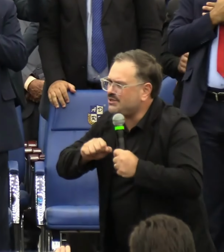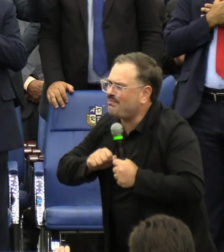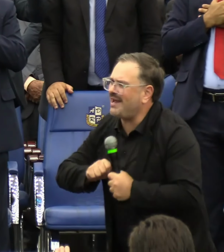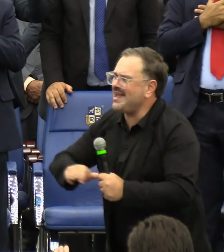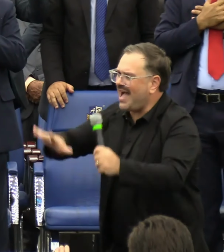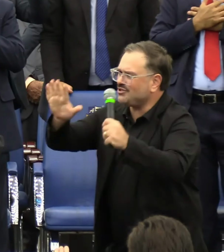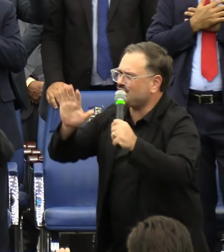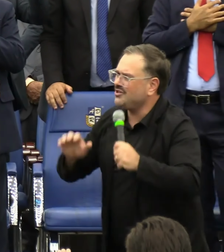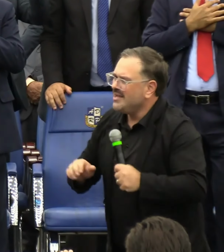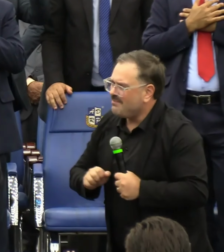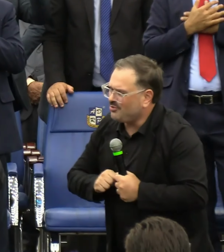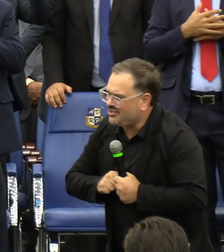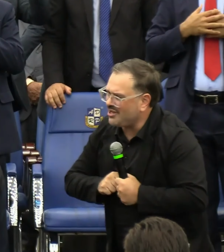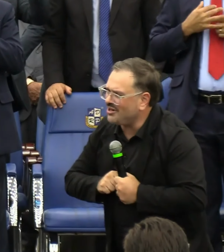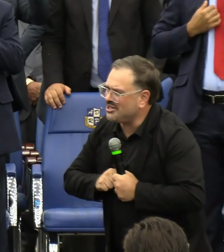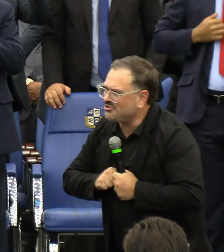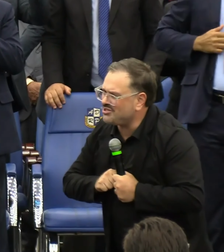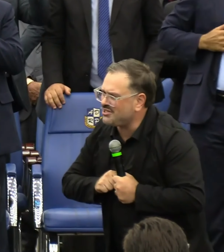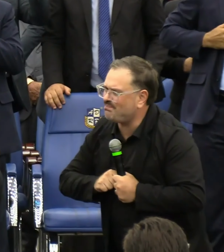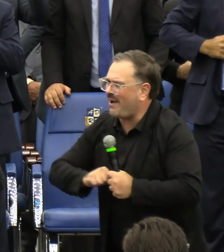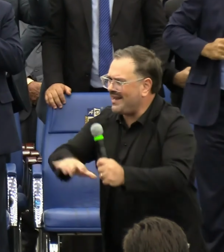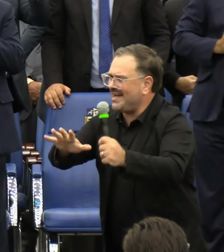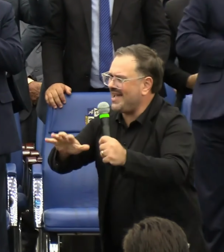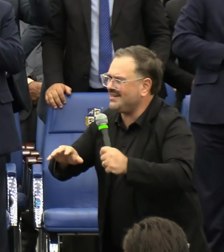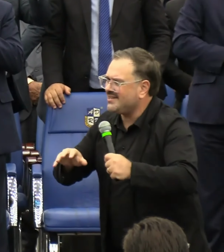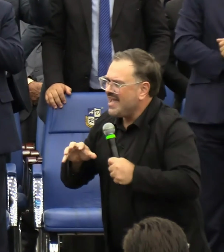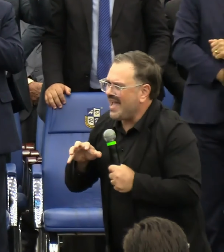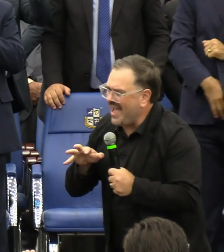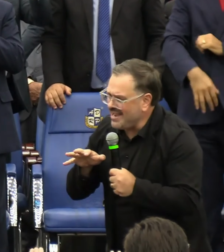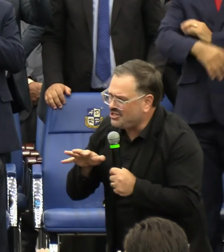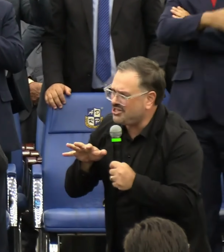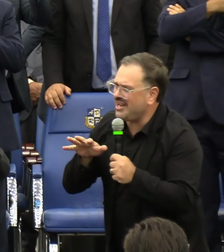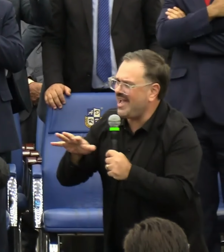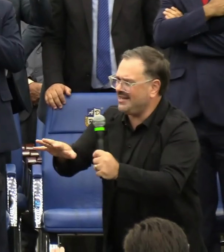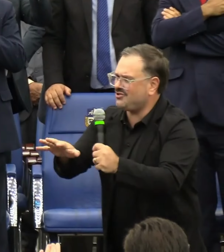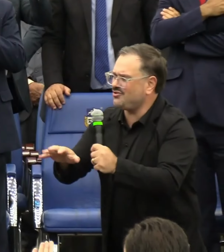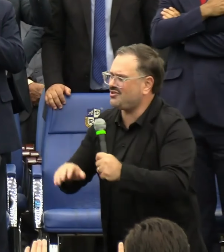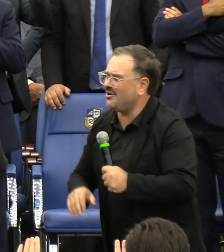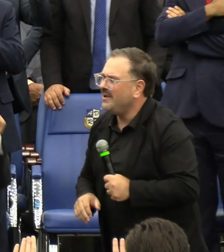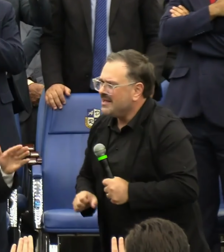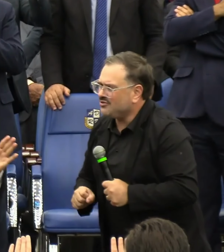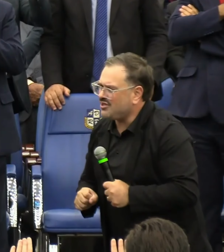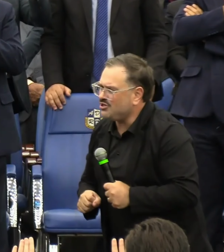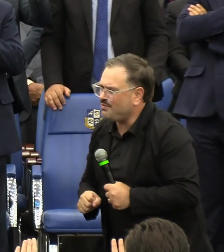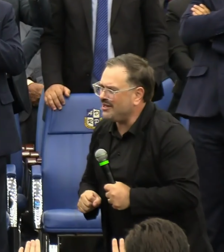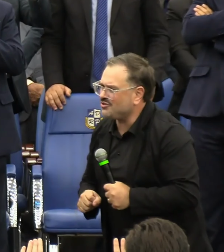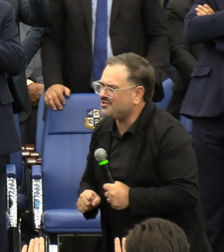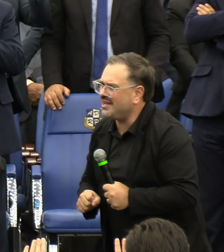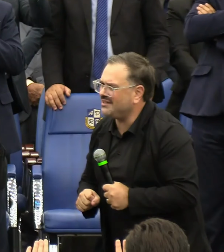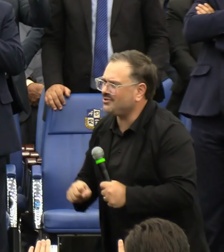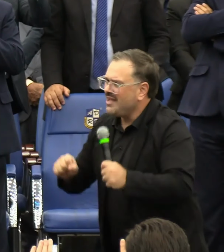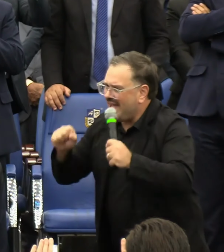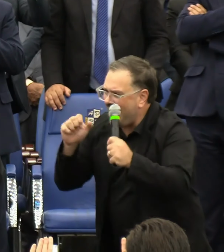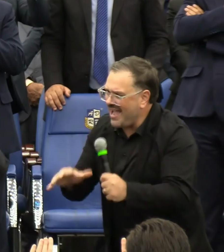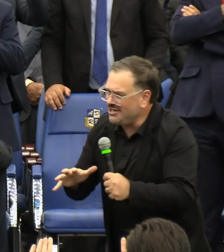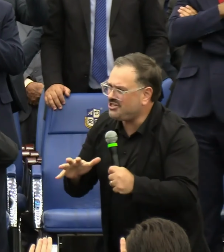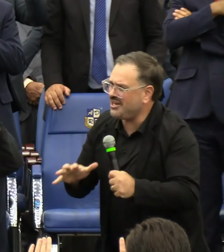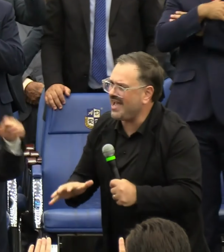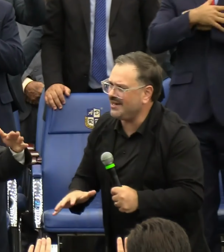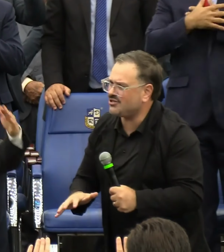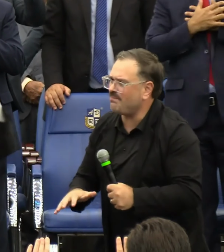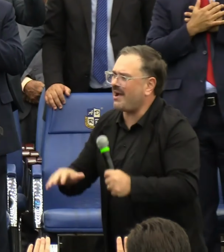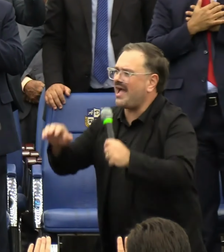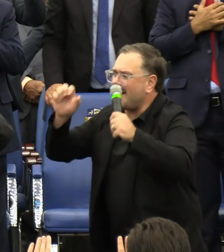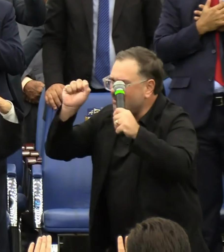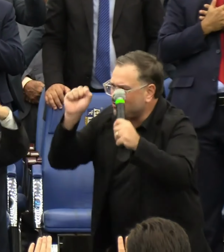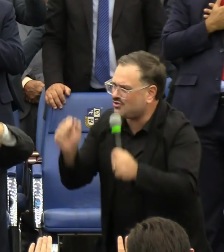serem espalhados. O Senhor Jesus, espalha eles, enche eles do seu Espírito Santo, enche